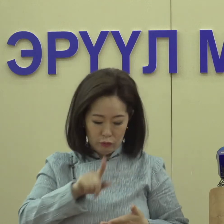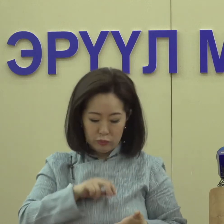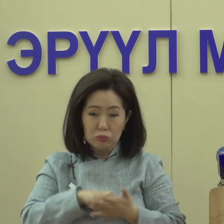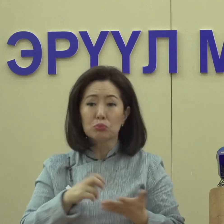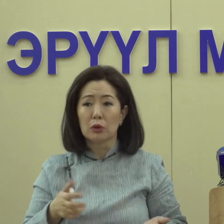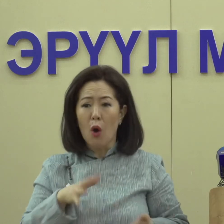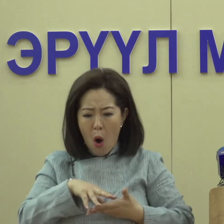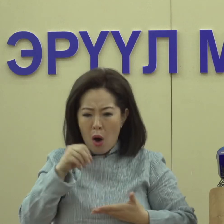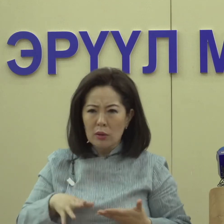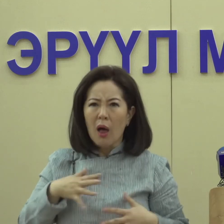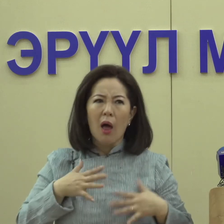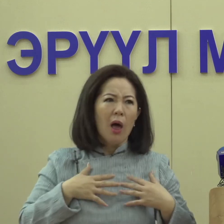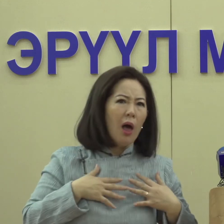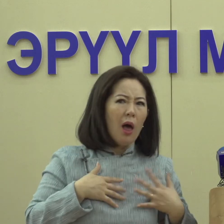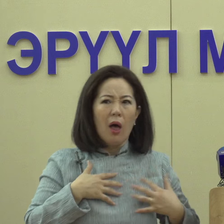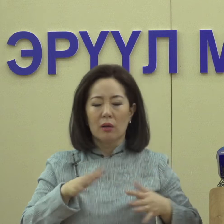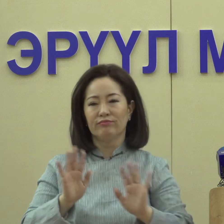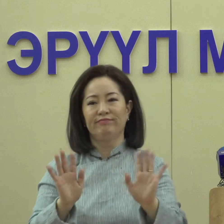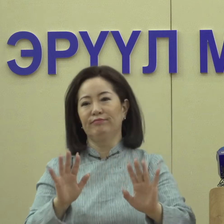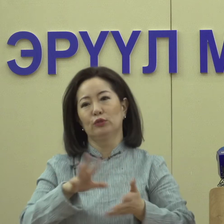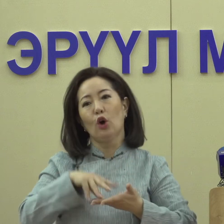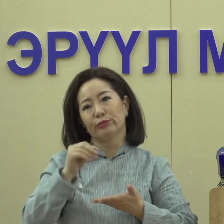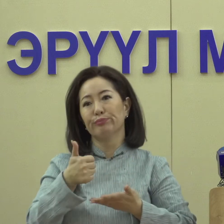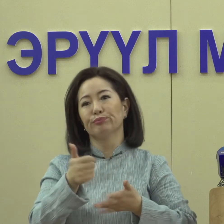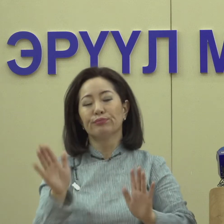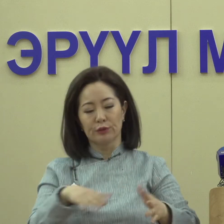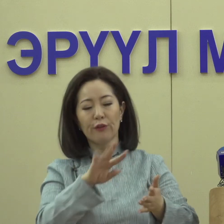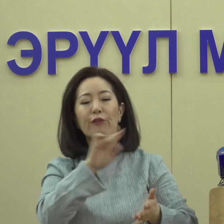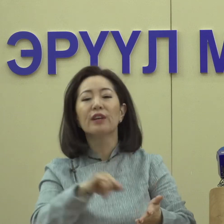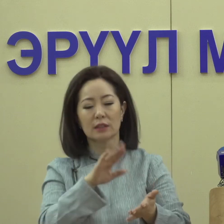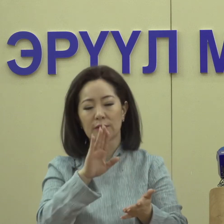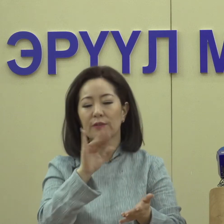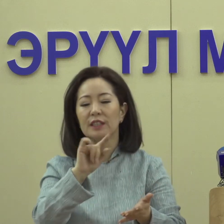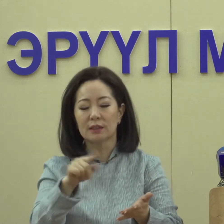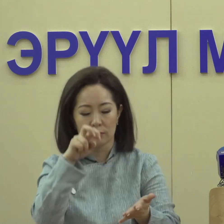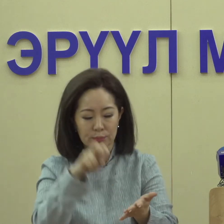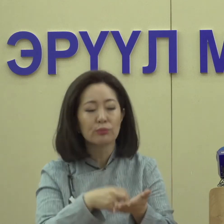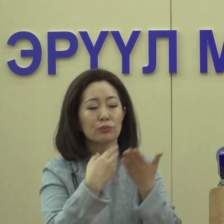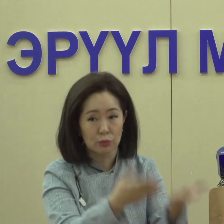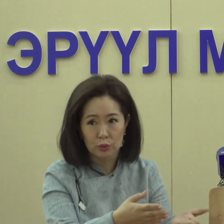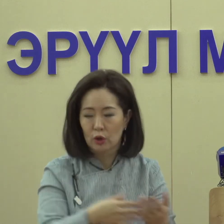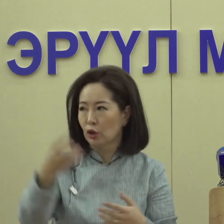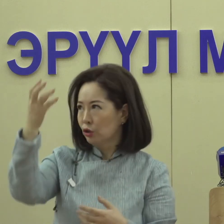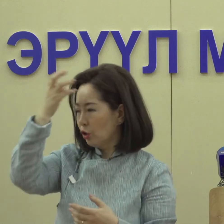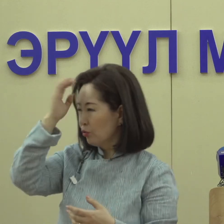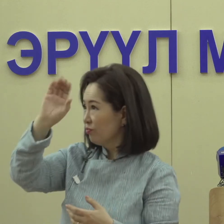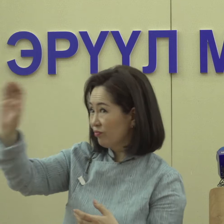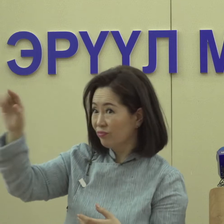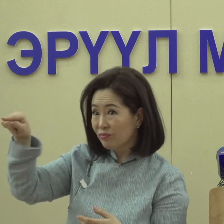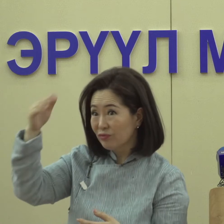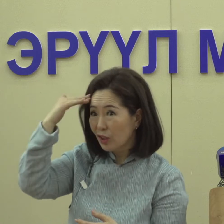сандрах төвдөх зүйлгүй гэдгийг хэлмээр байна. Тэгэхээр солонгосдохоос төрийн бус байгууллагуудын зүгээс ч гэсэн Монгол